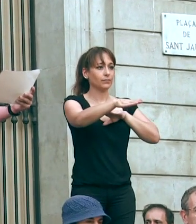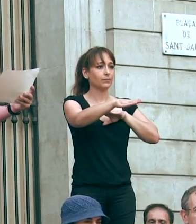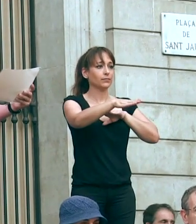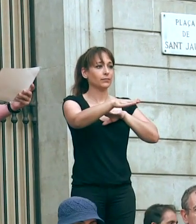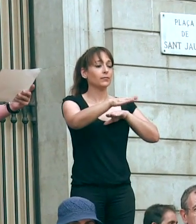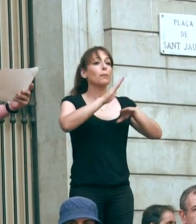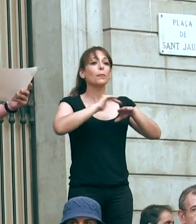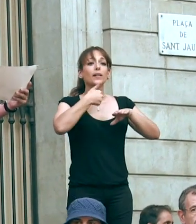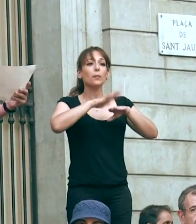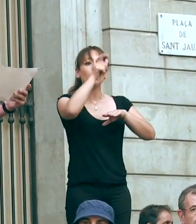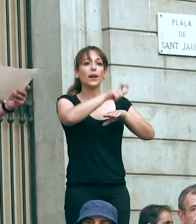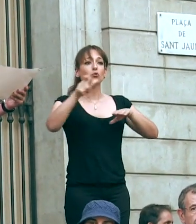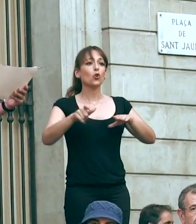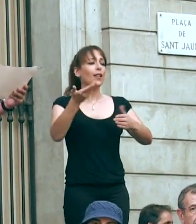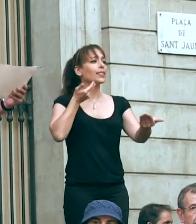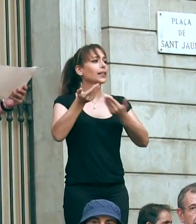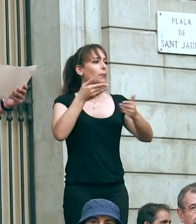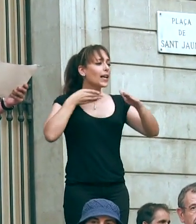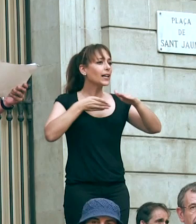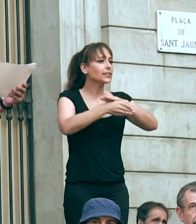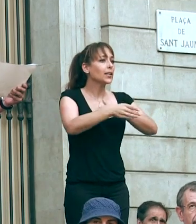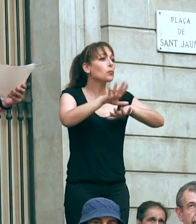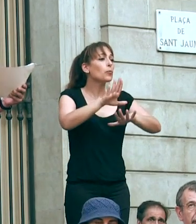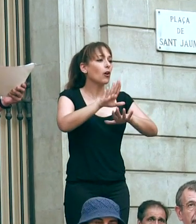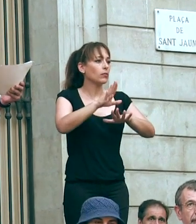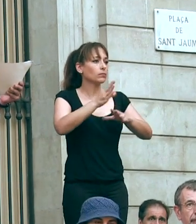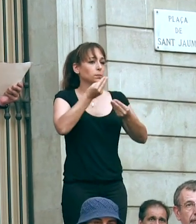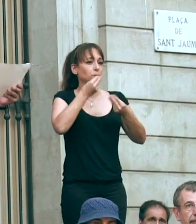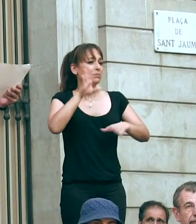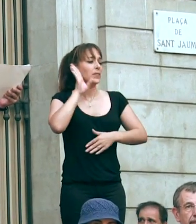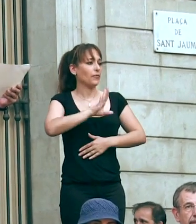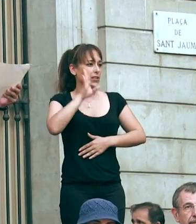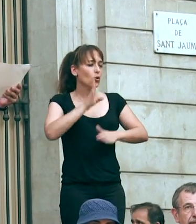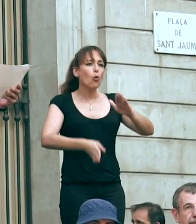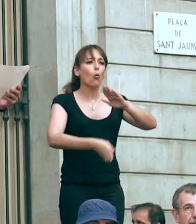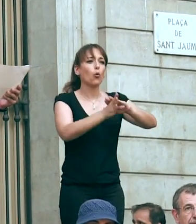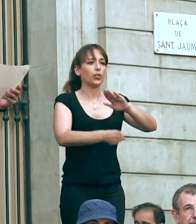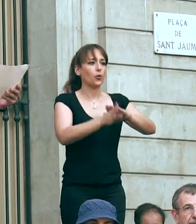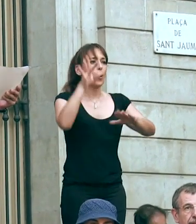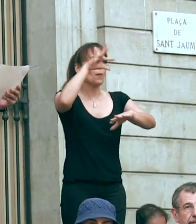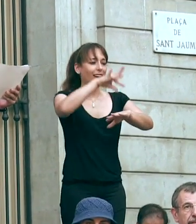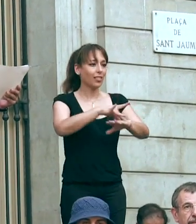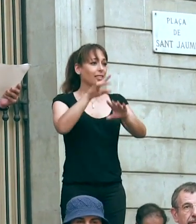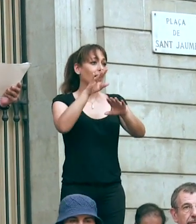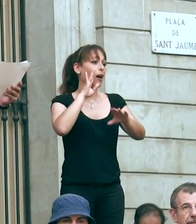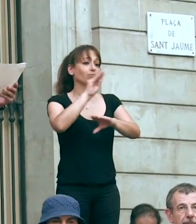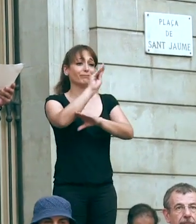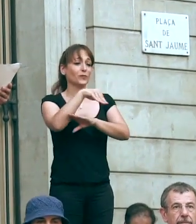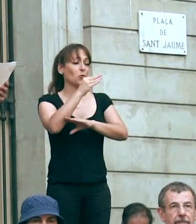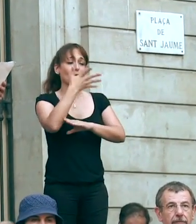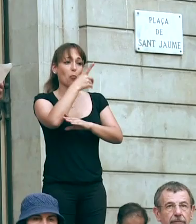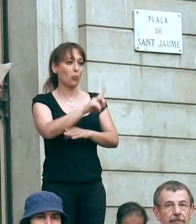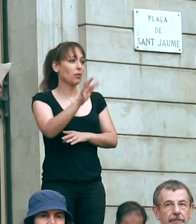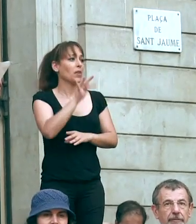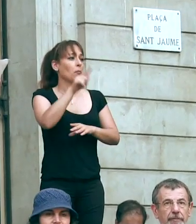als tractaments. Malgrat tot, l'infecció de l'UVIH continua sent una malaltia sense cura i